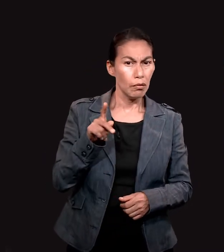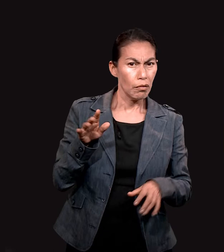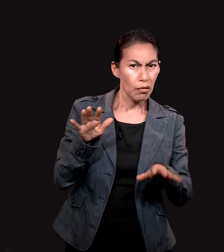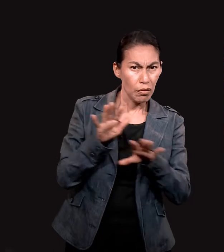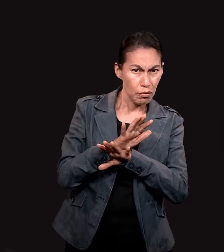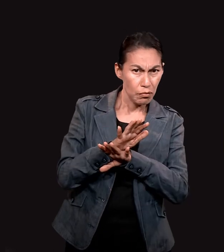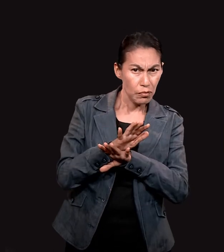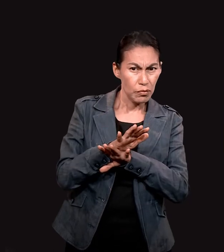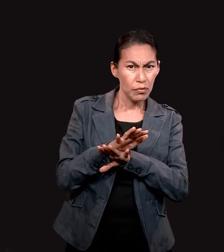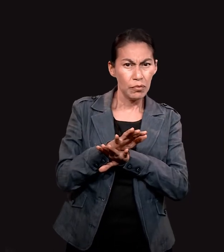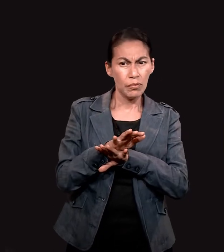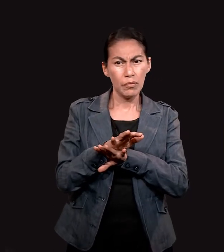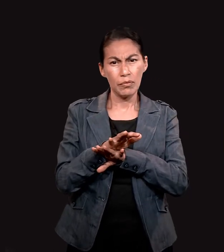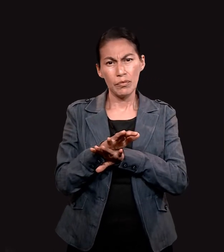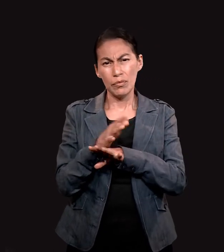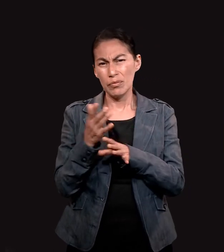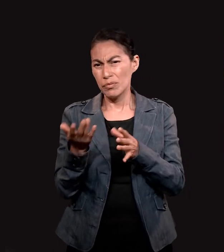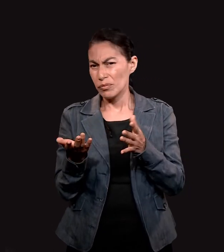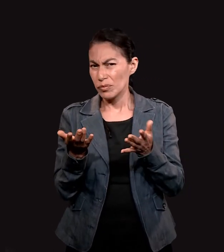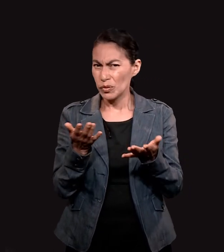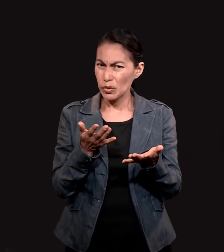porque hubo un cambio.